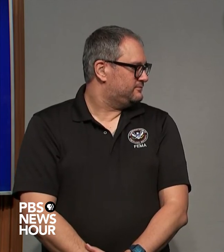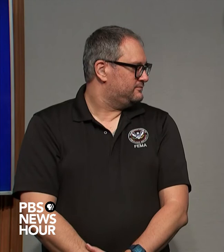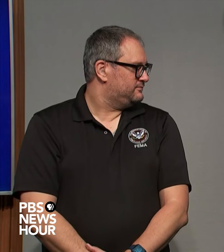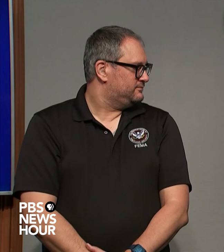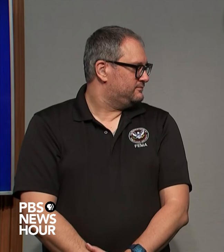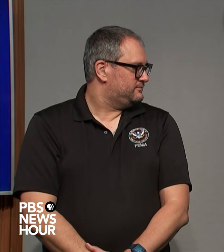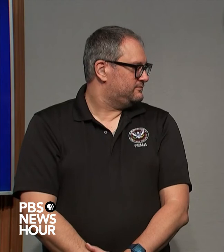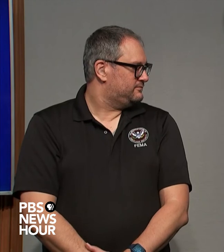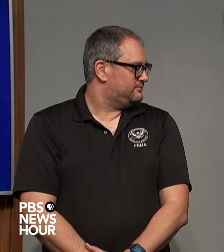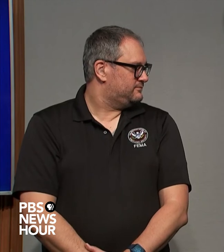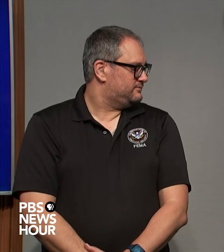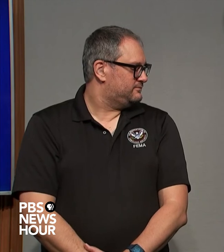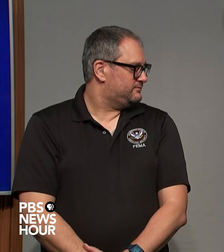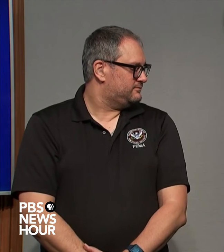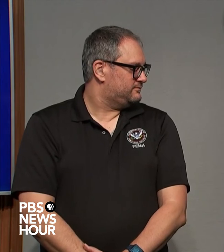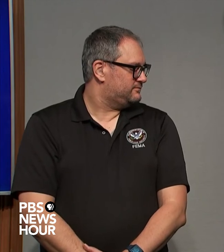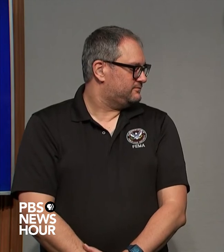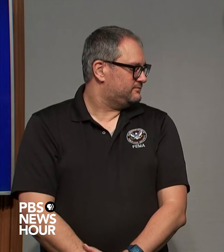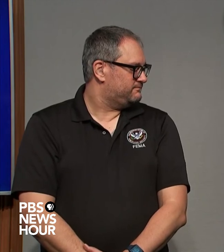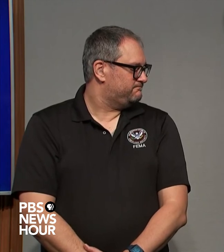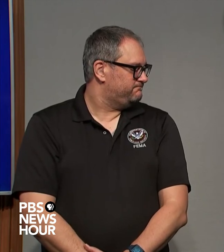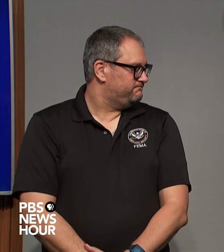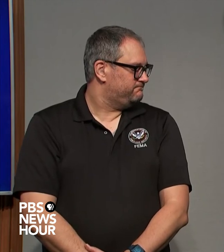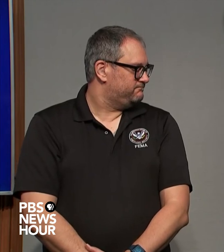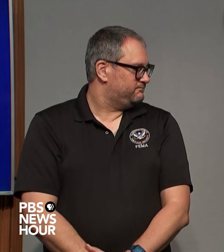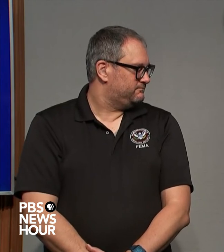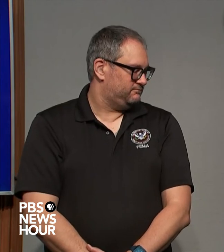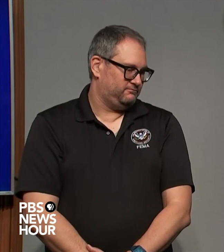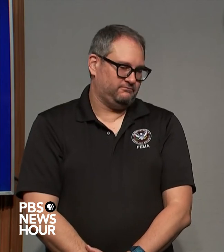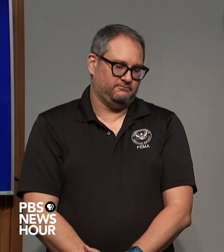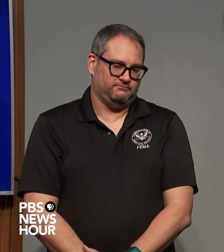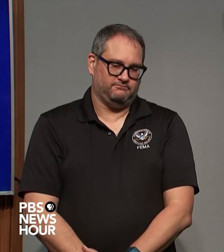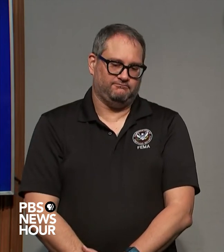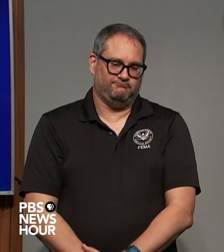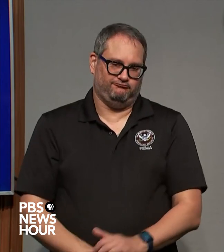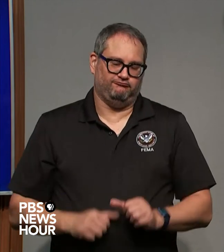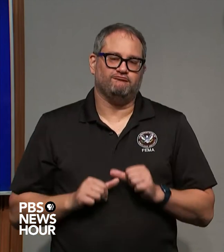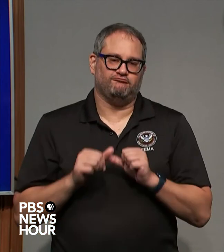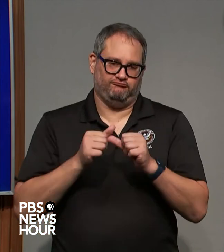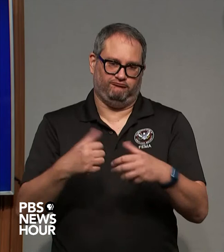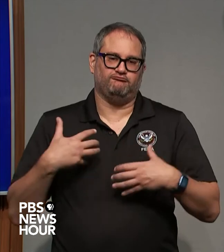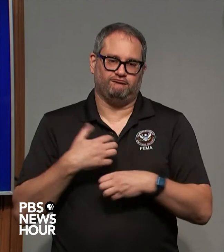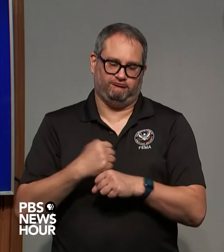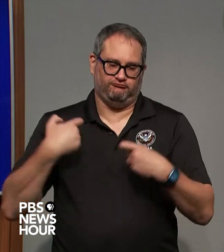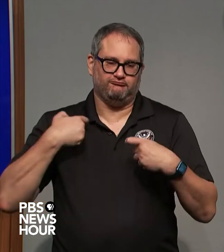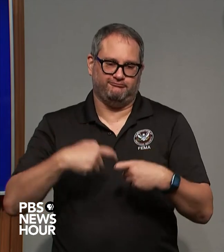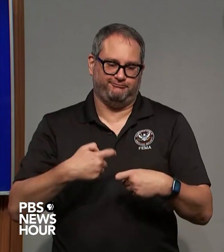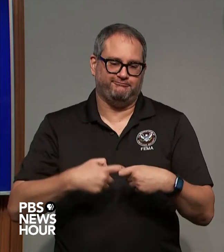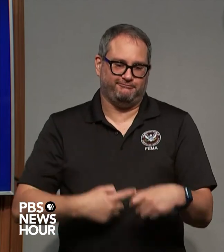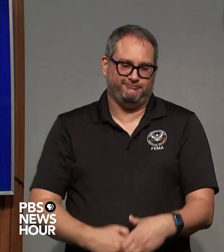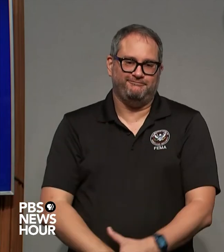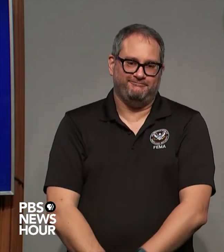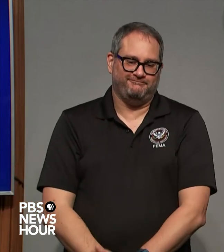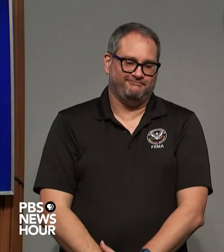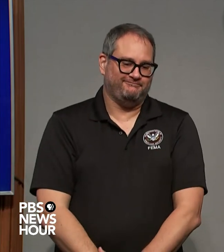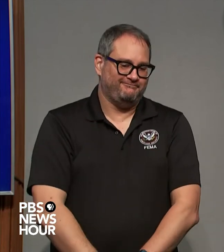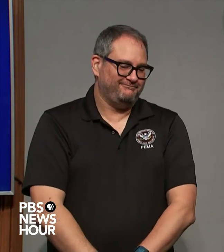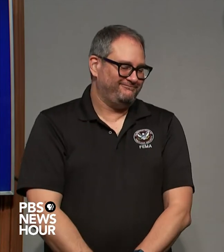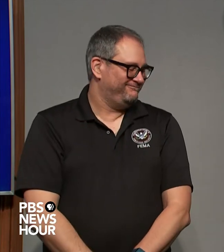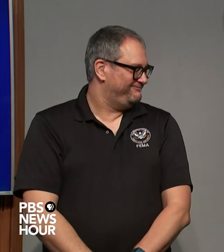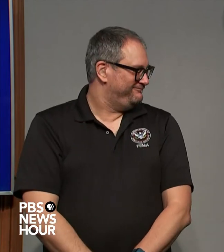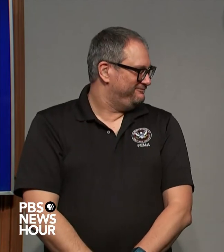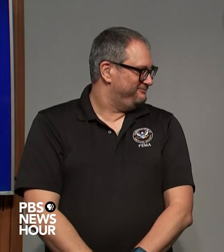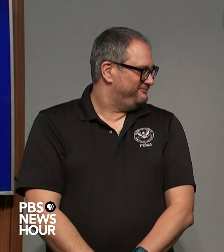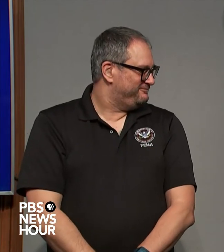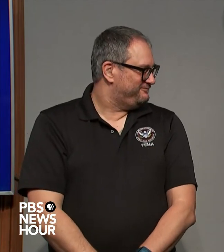en miami listos para ser desplazados como se necesiten estos equipos coordinan sus operaciones por aire por agua y también